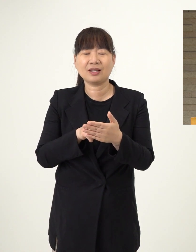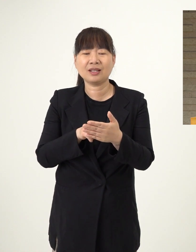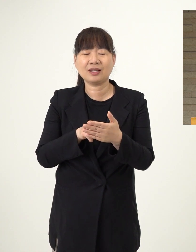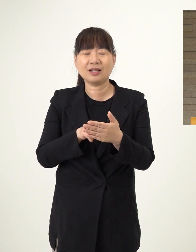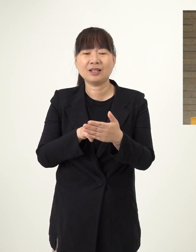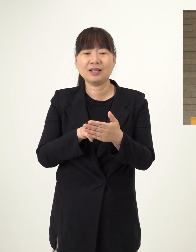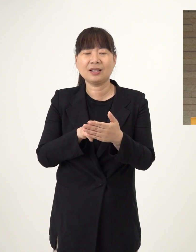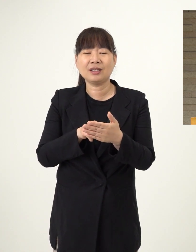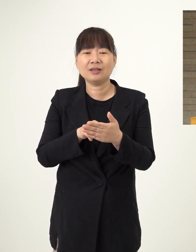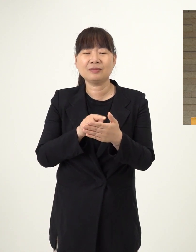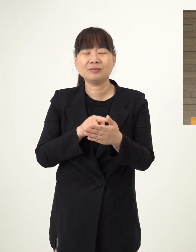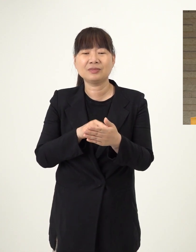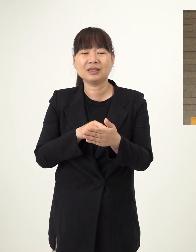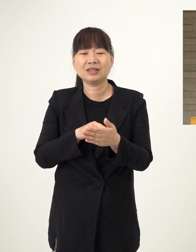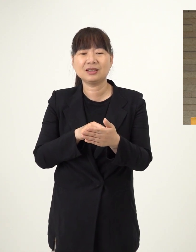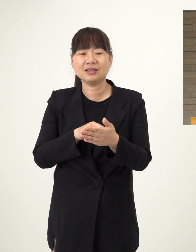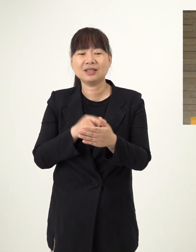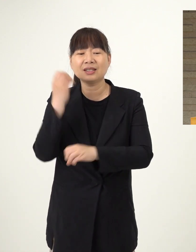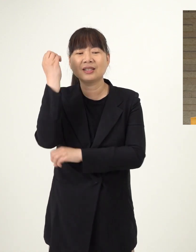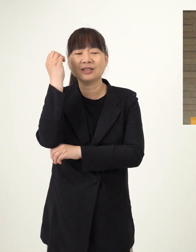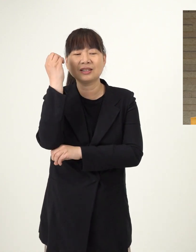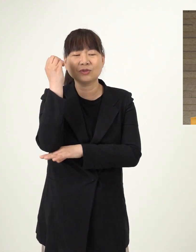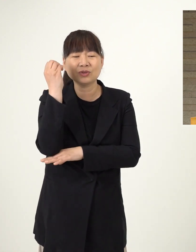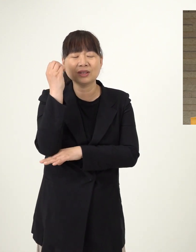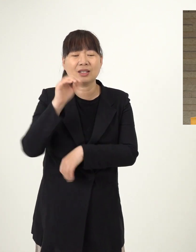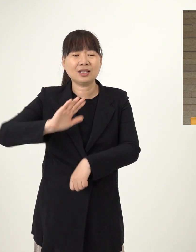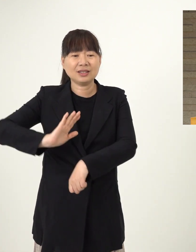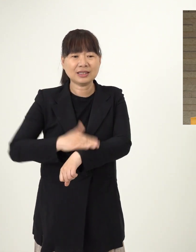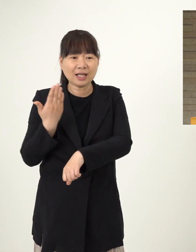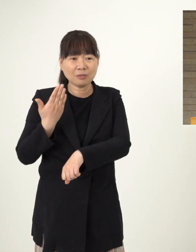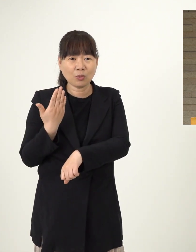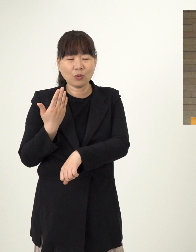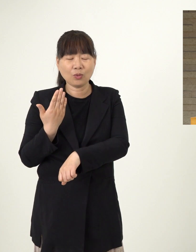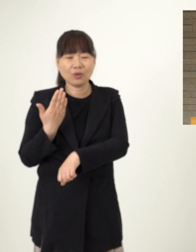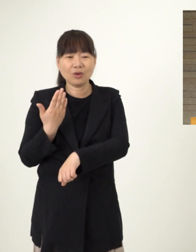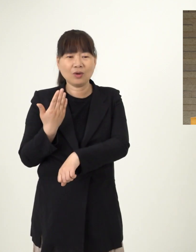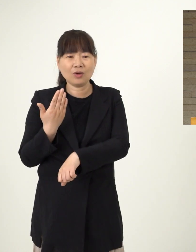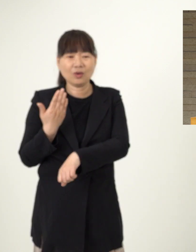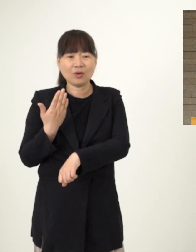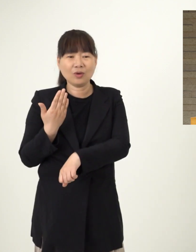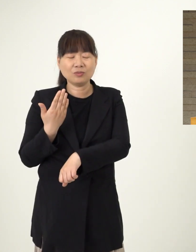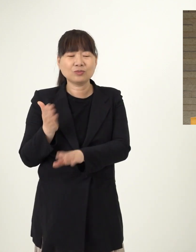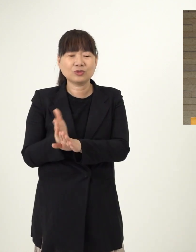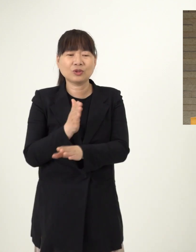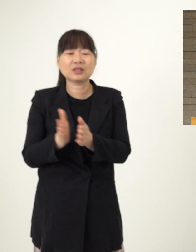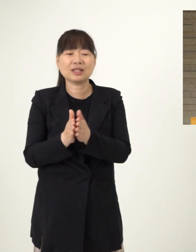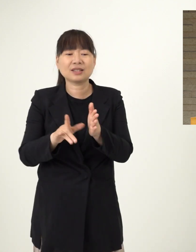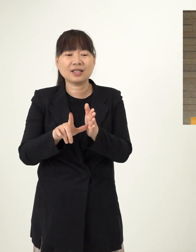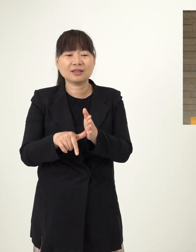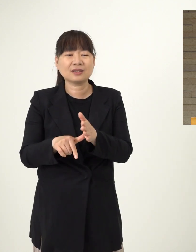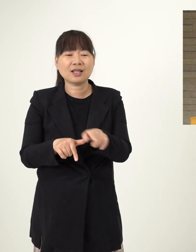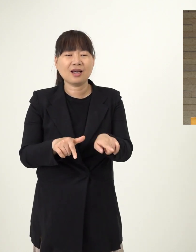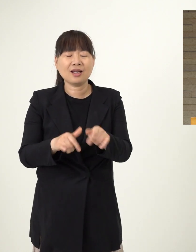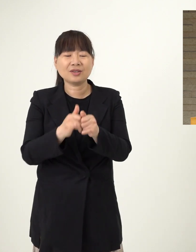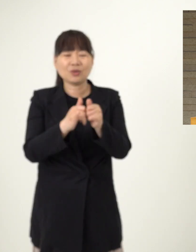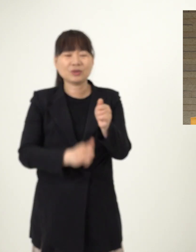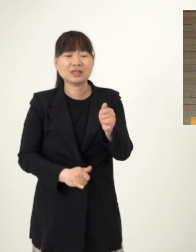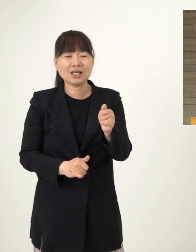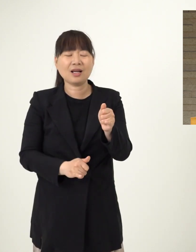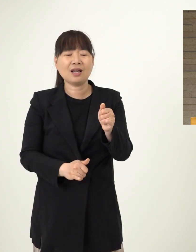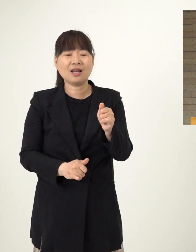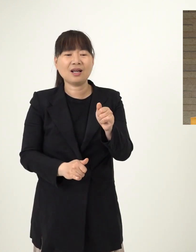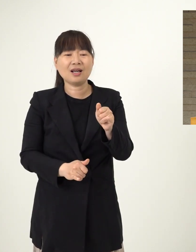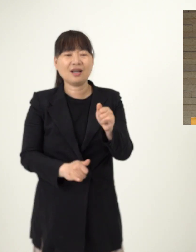잘못된 기초 위에 있을 때 역사의 괴물이 돼요. 나치 시대의